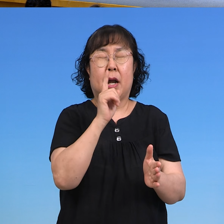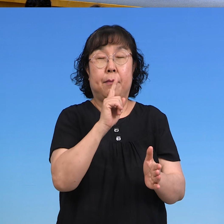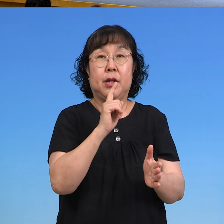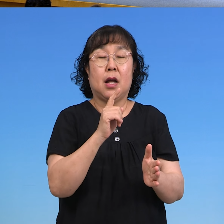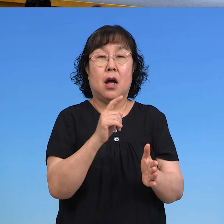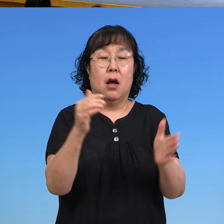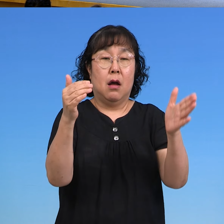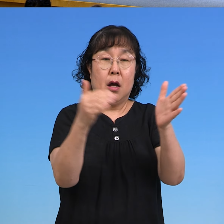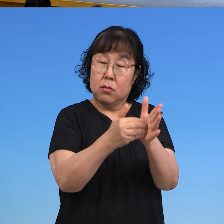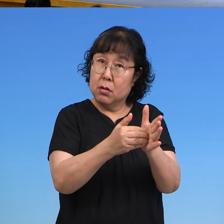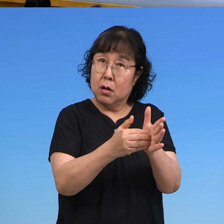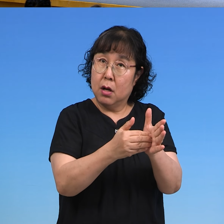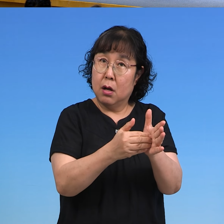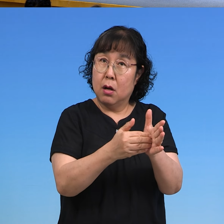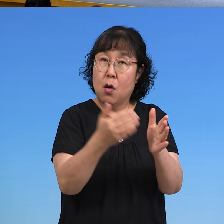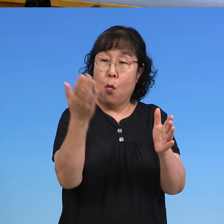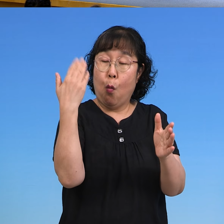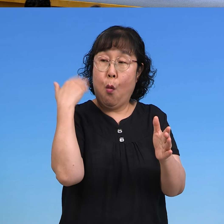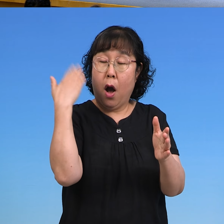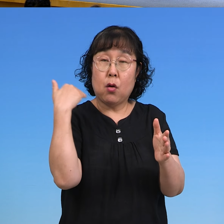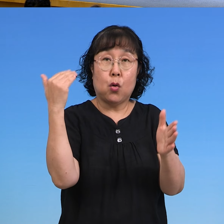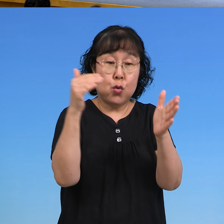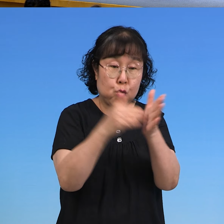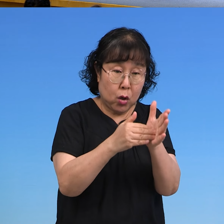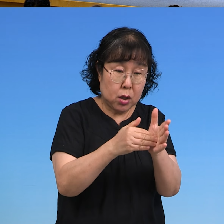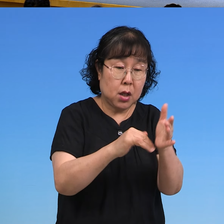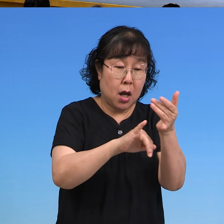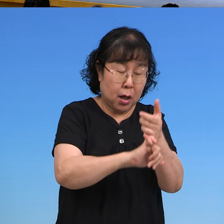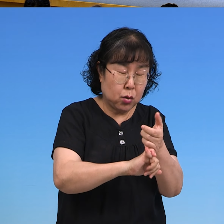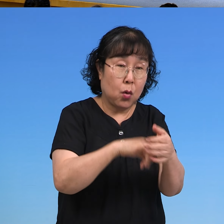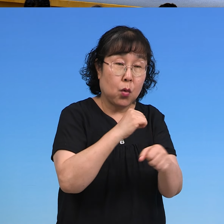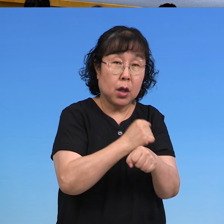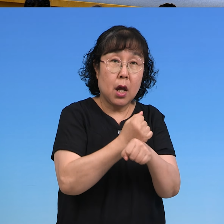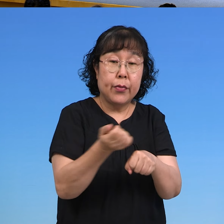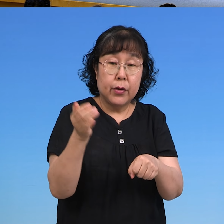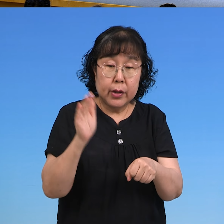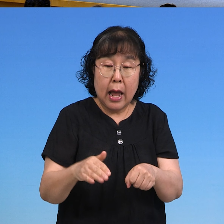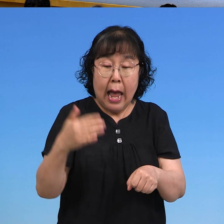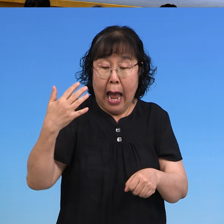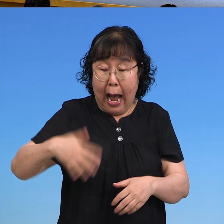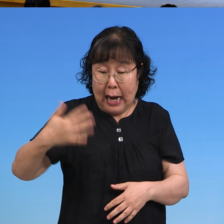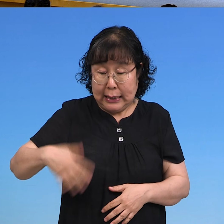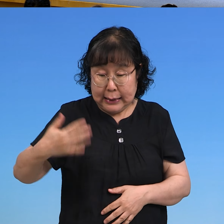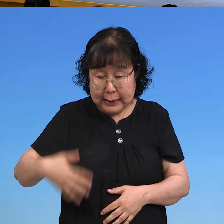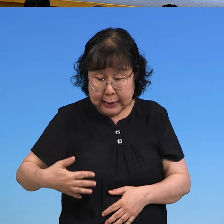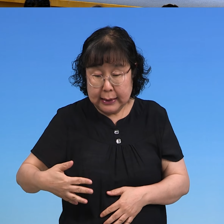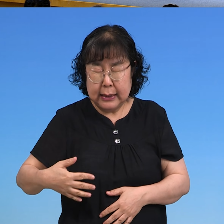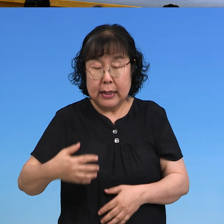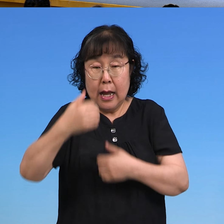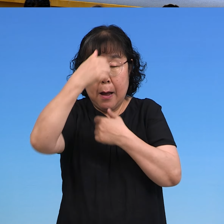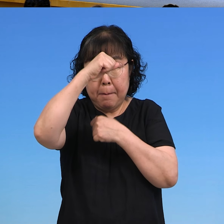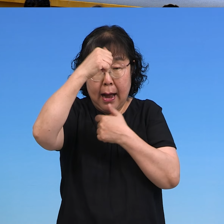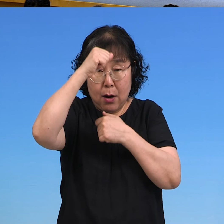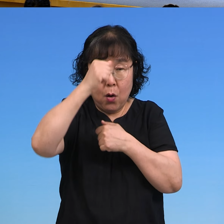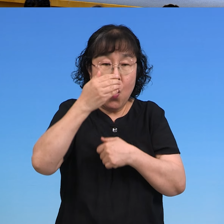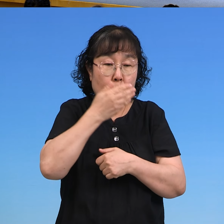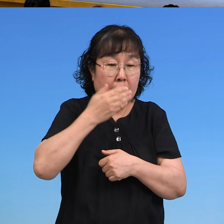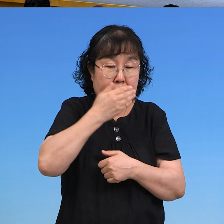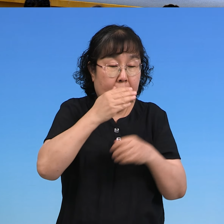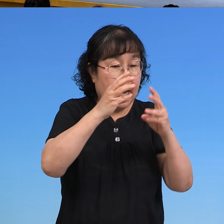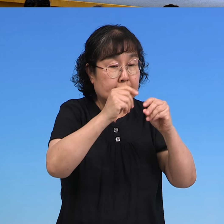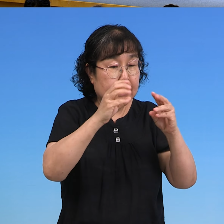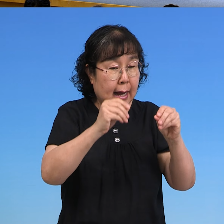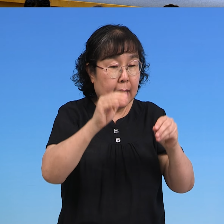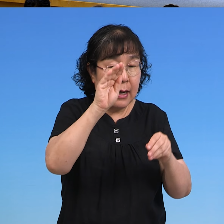발바닥으로 밟는 곳은 내가 너희에게 주었노니 했는데 아직 이스라엘 백성들은 발바닥으로